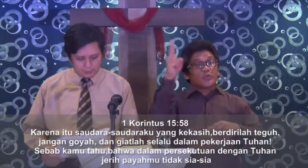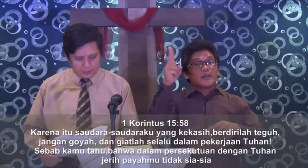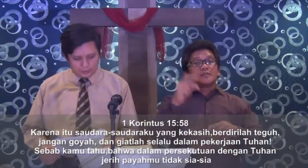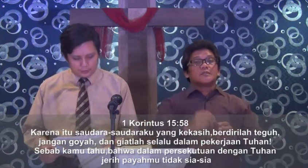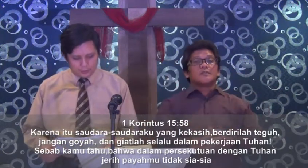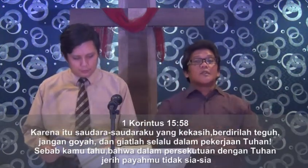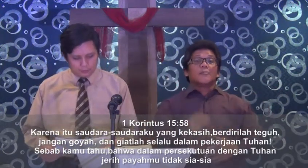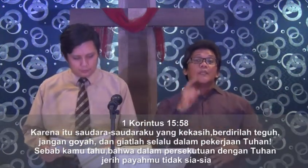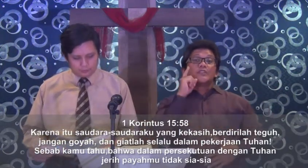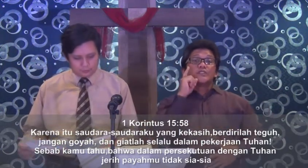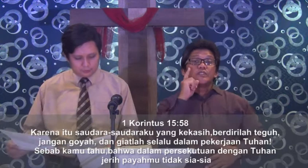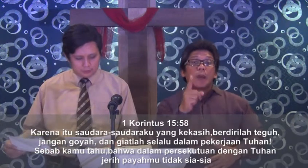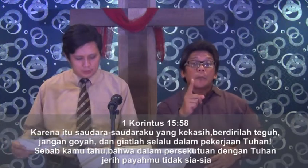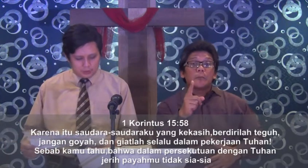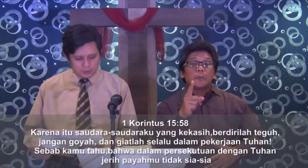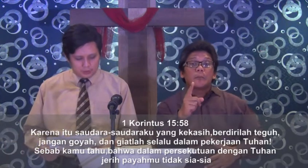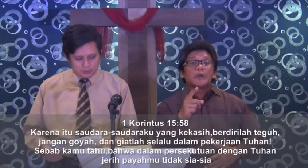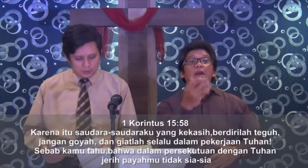Sebab kamu tahu,